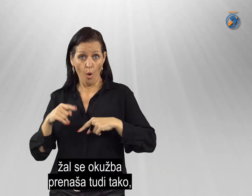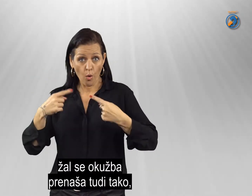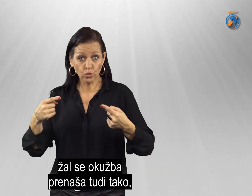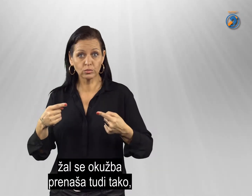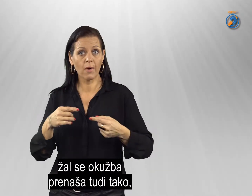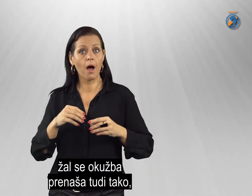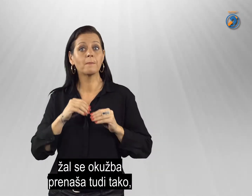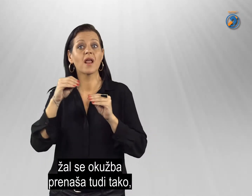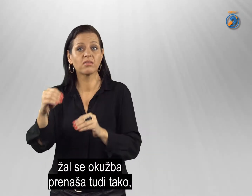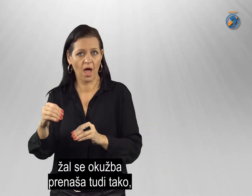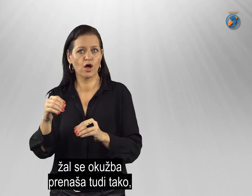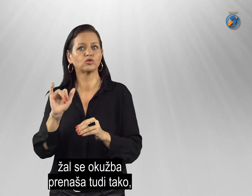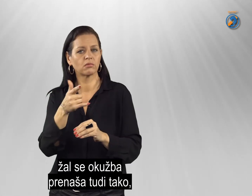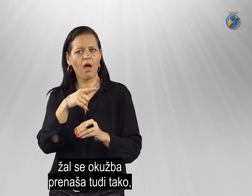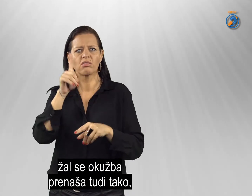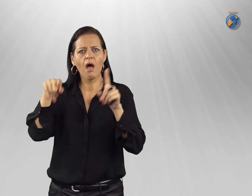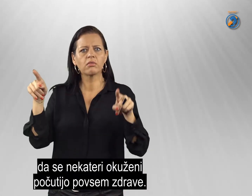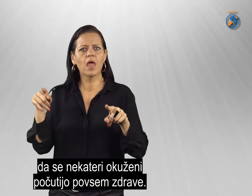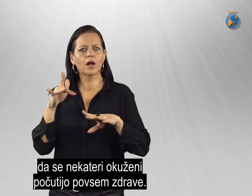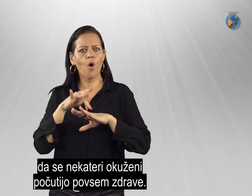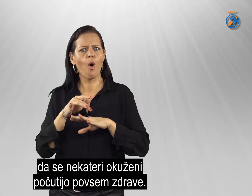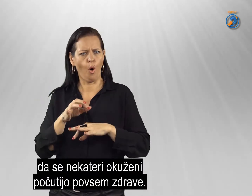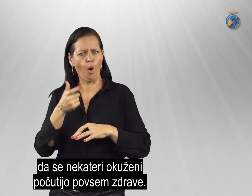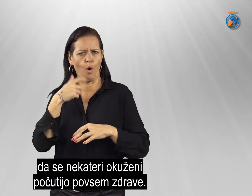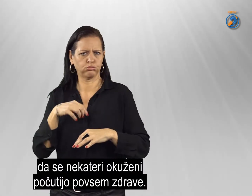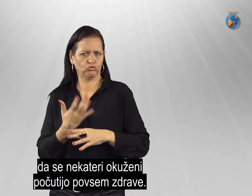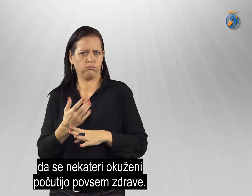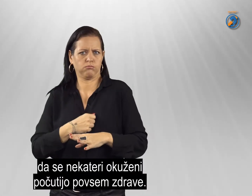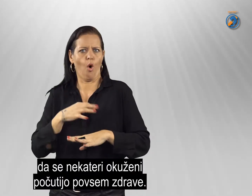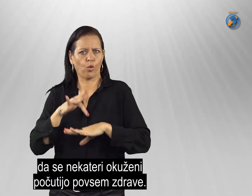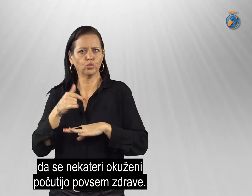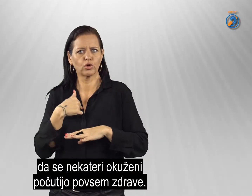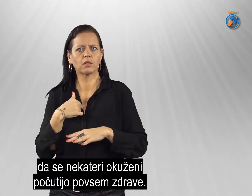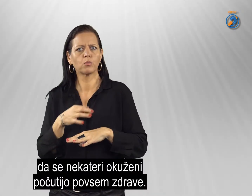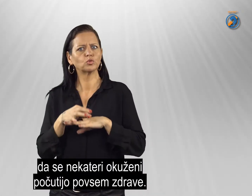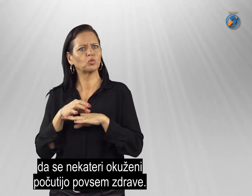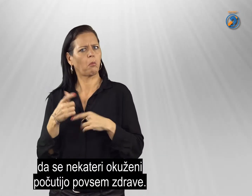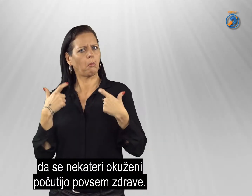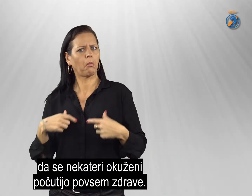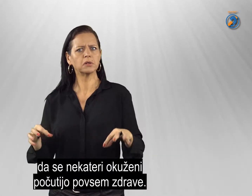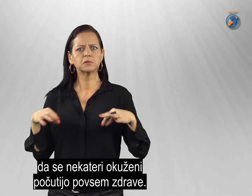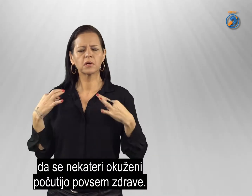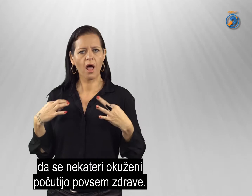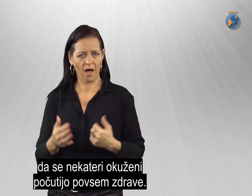se okužba prenaša tudi tako, da se nekateri okuženi počutijo povsem zdrave.